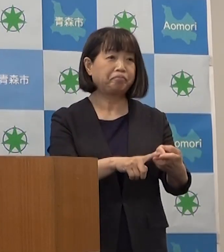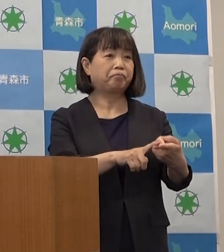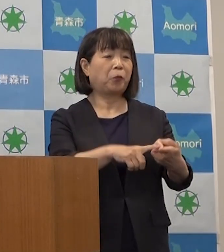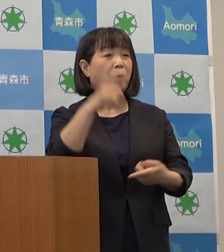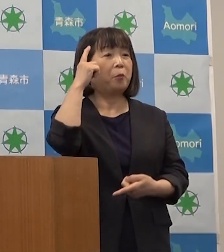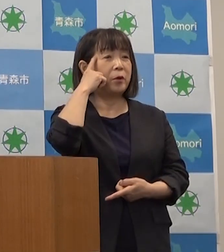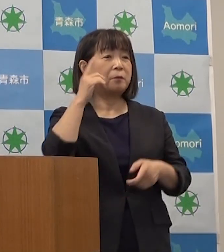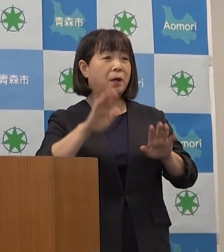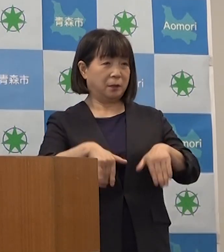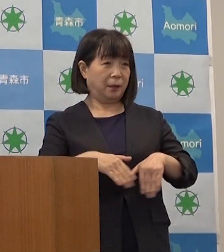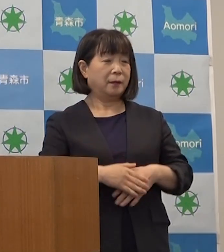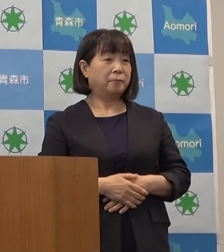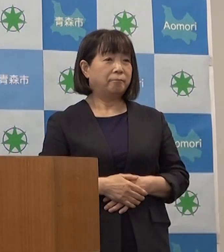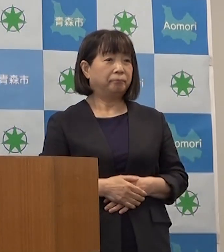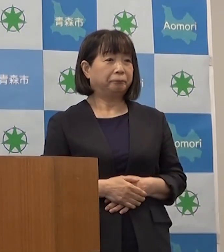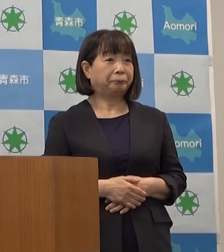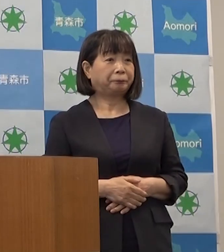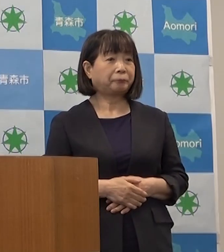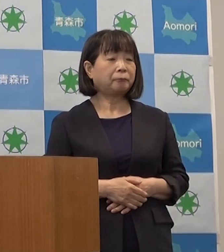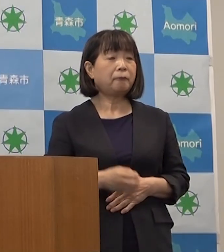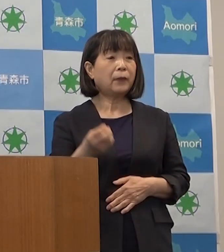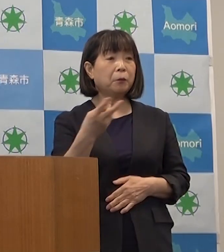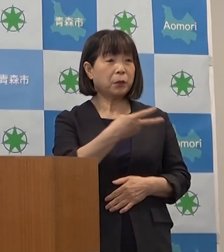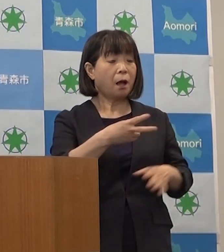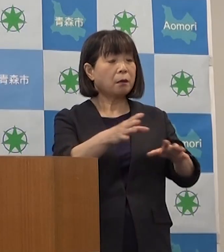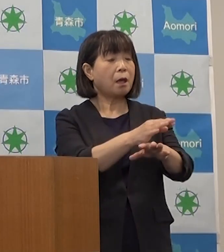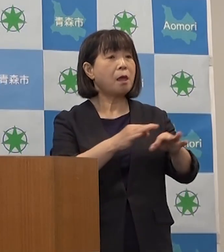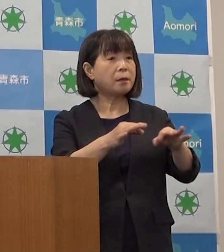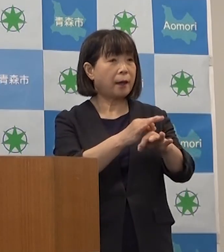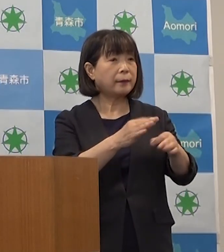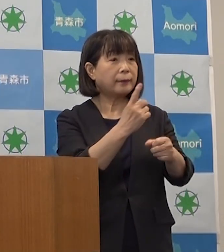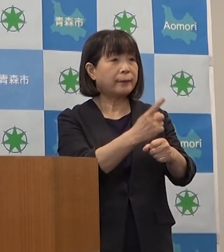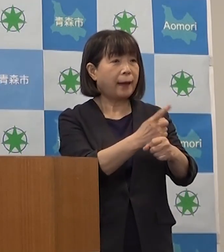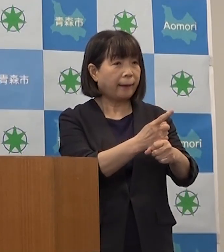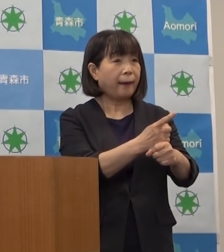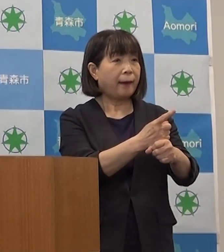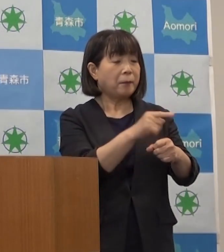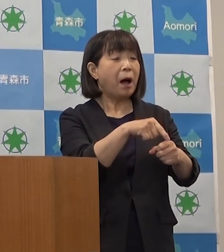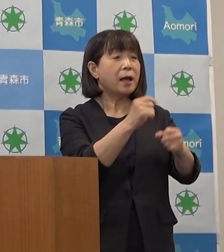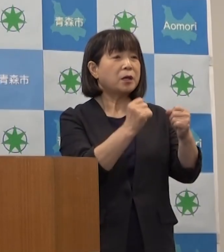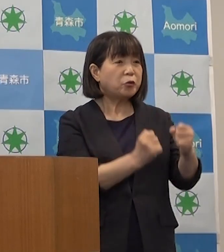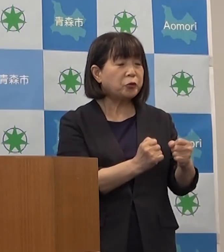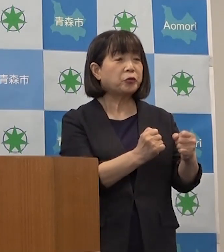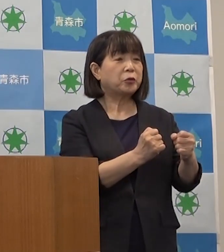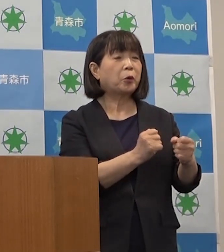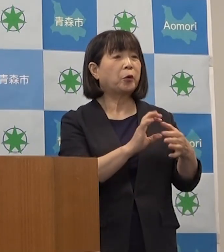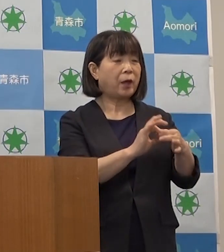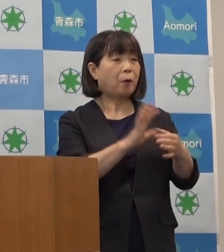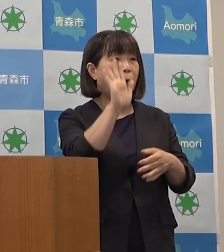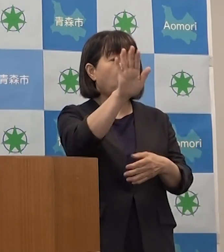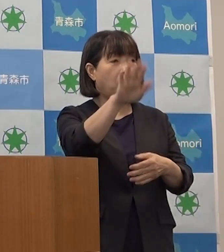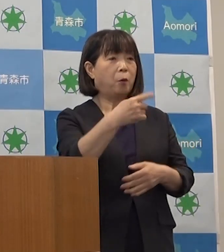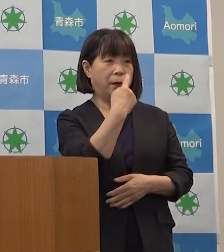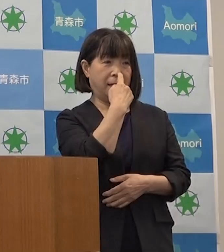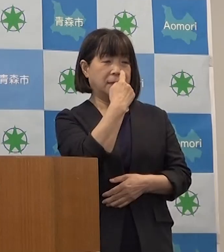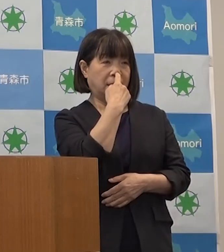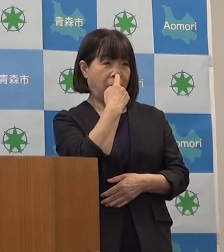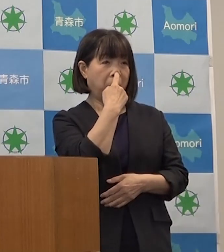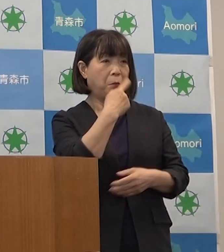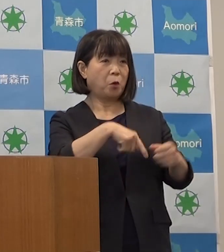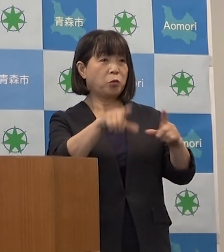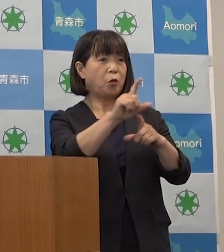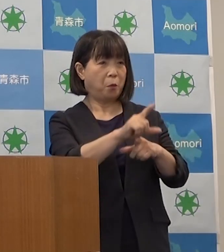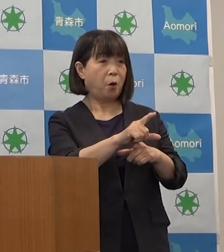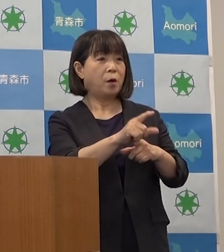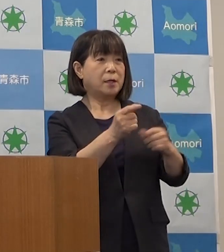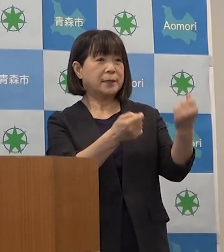ました。で、もちろんその経済畑にもいるということからこれから私が最も力を入れよう